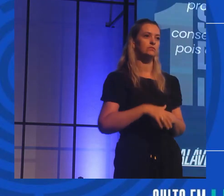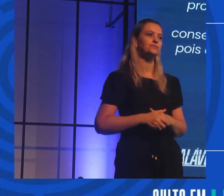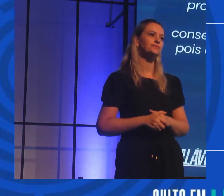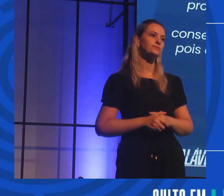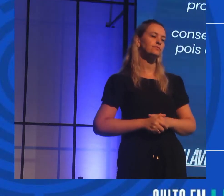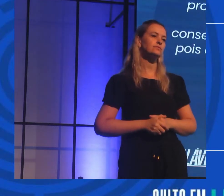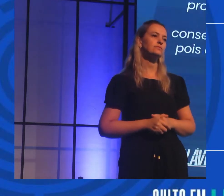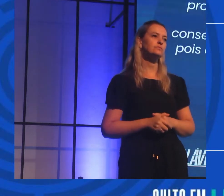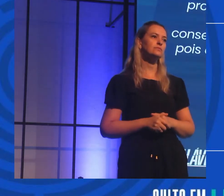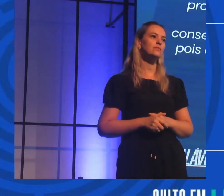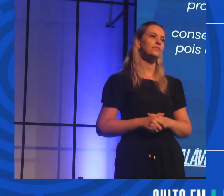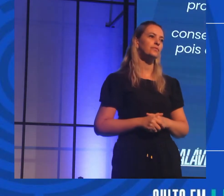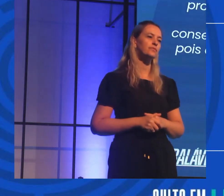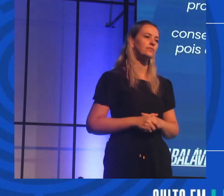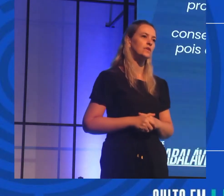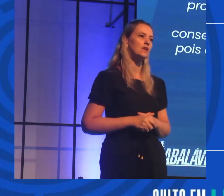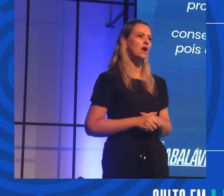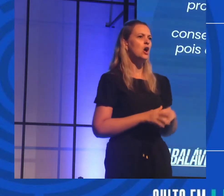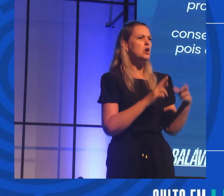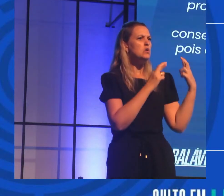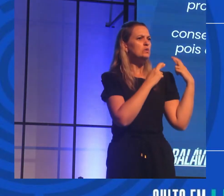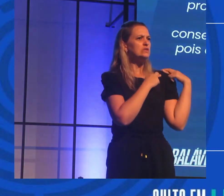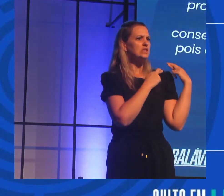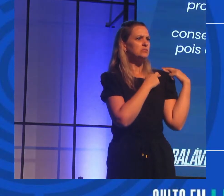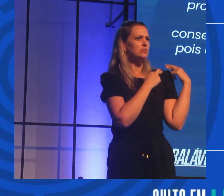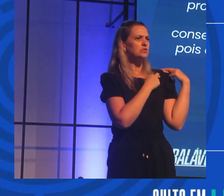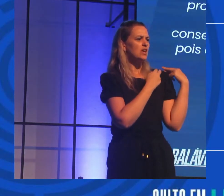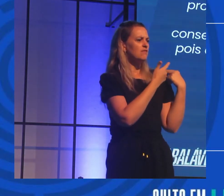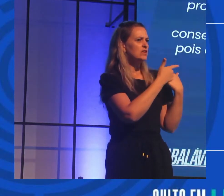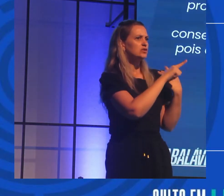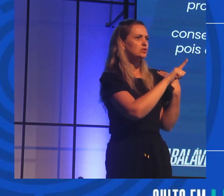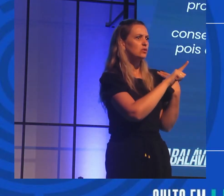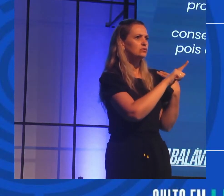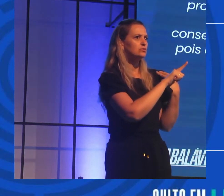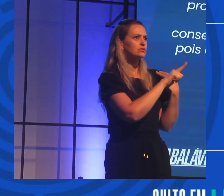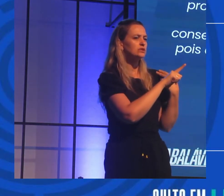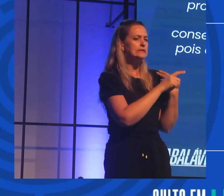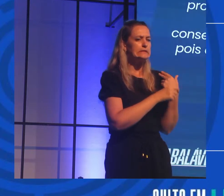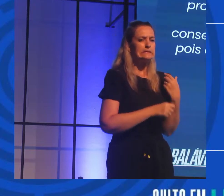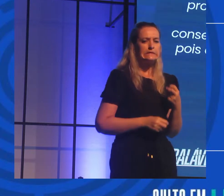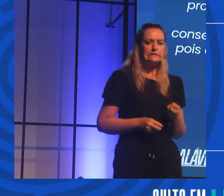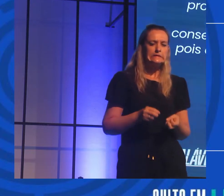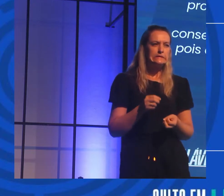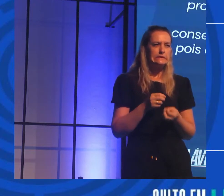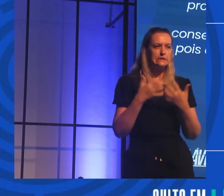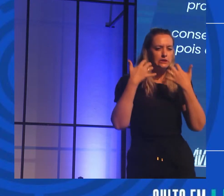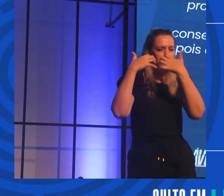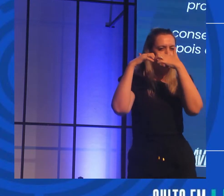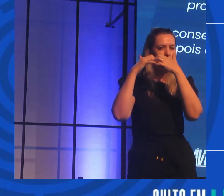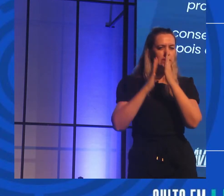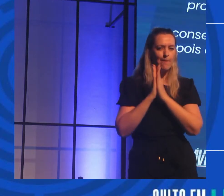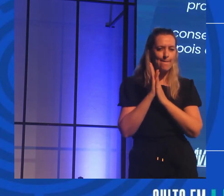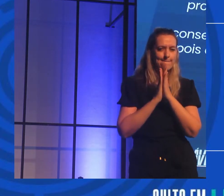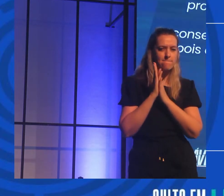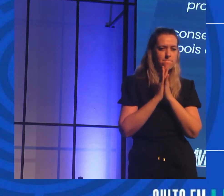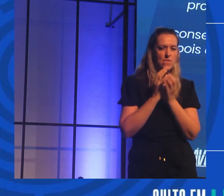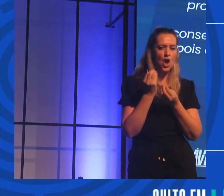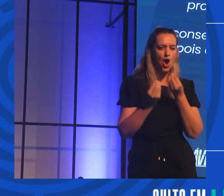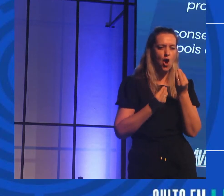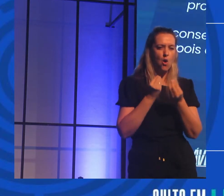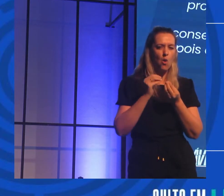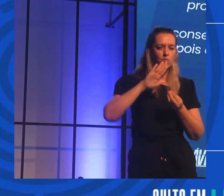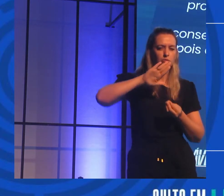disso, os supervisores e os sátrapas procuraram motivos para acusar Daniel em sua administração